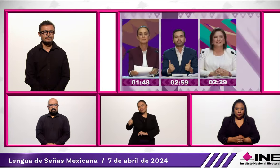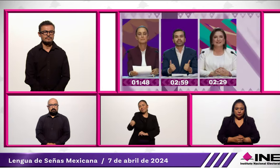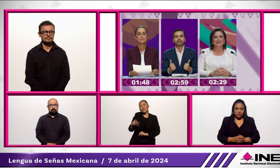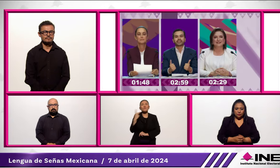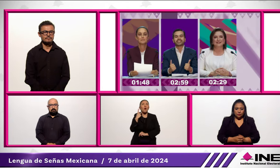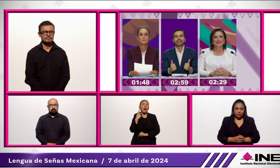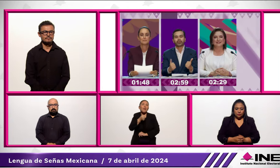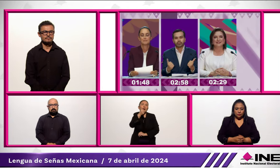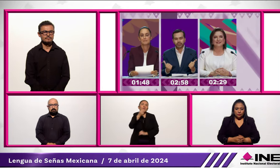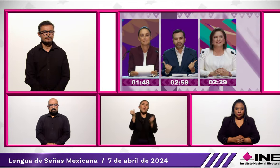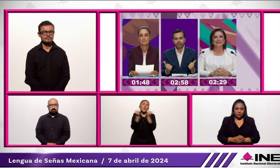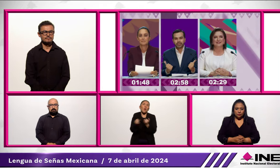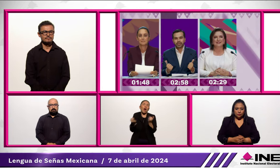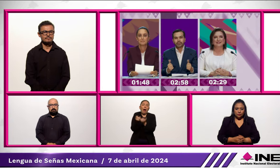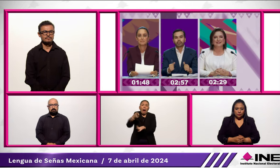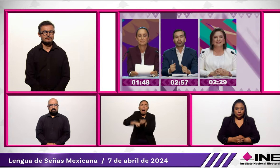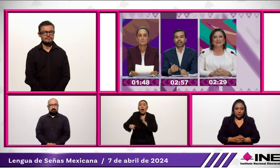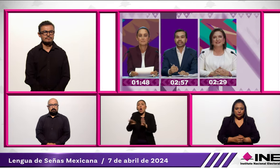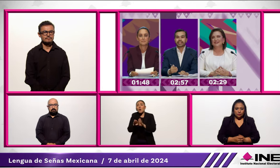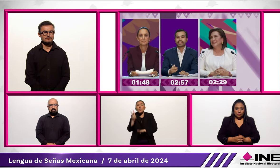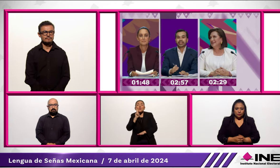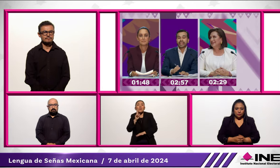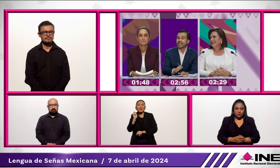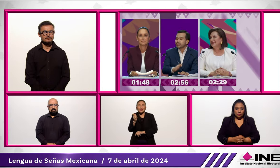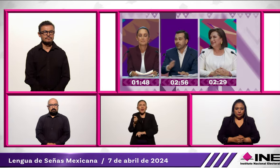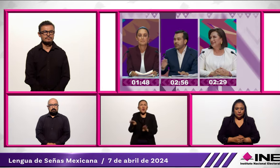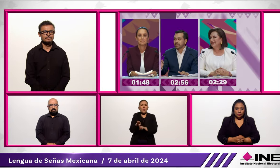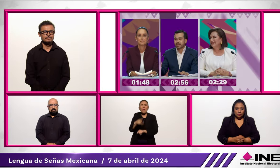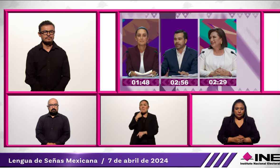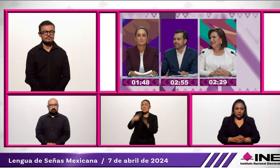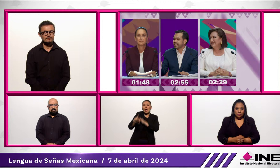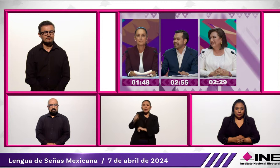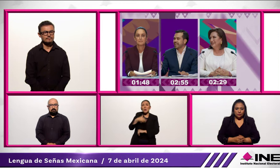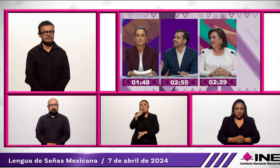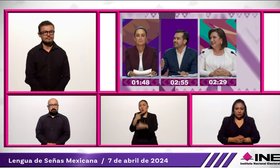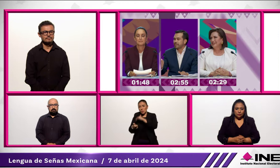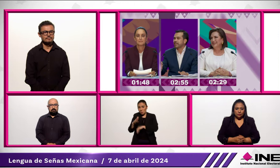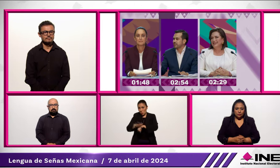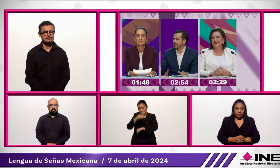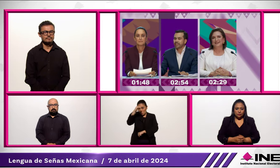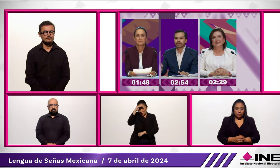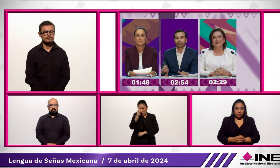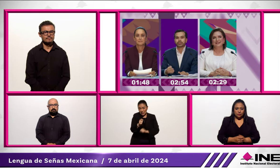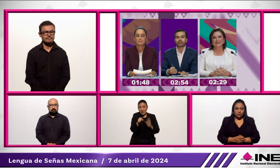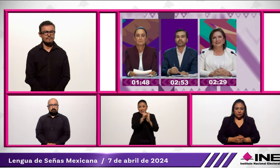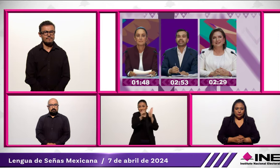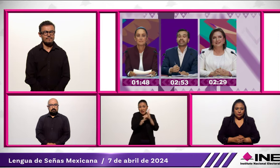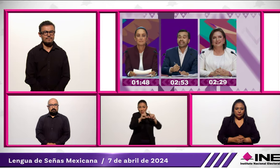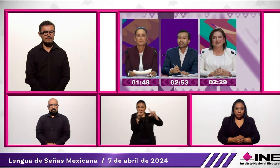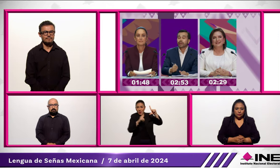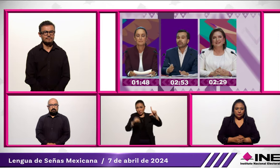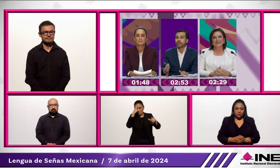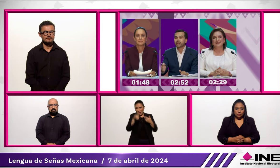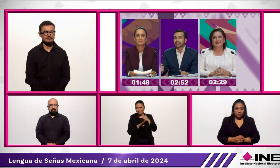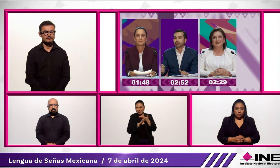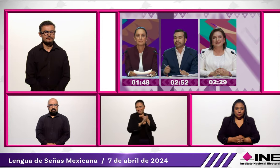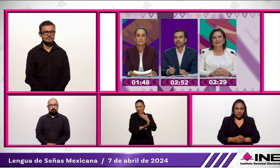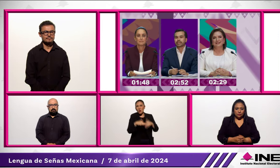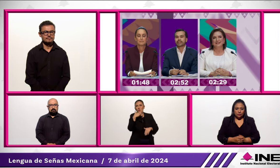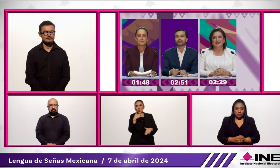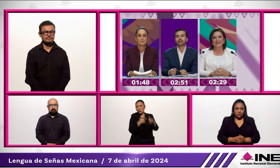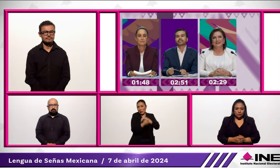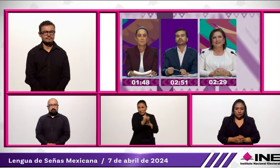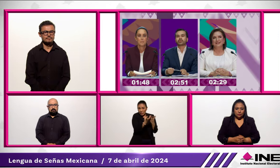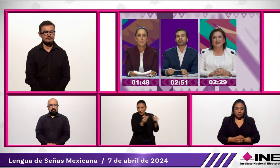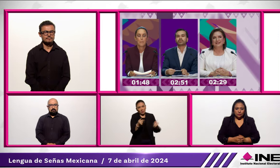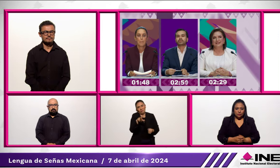prueban acusaciones entre corrupción, porque ni es bueno desaparecer el Sistema Nacional Anticorrupción, ni es bueno